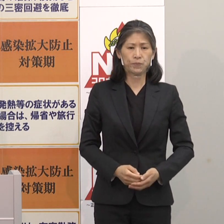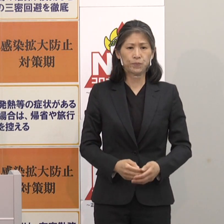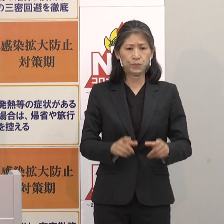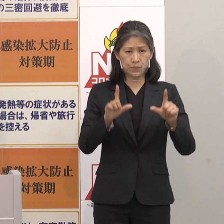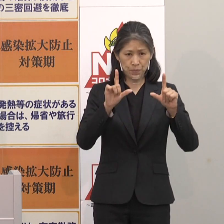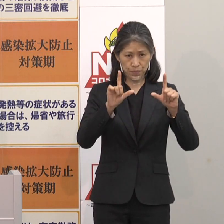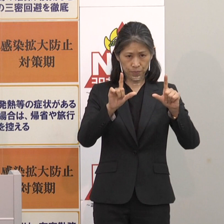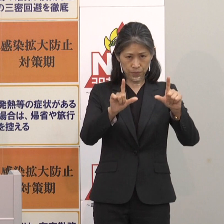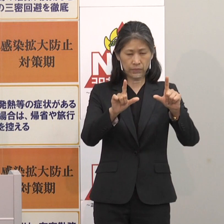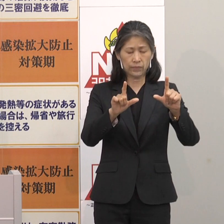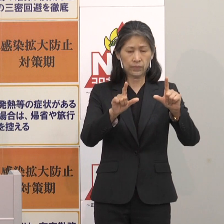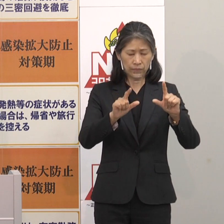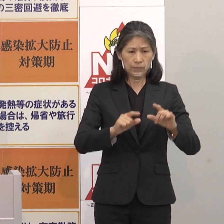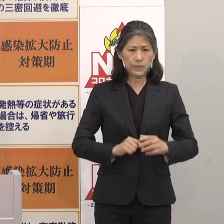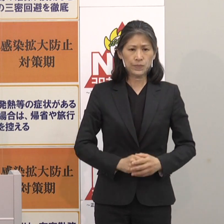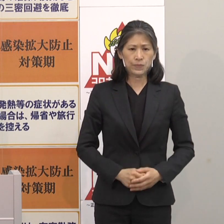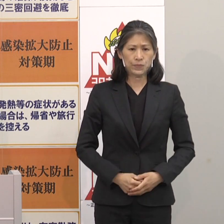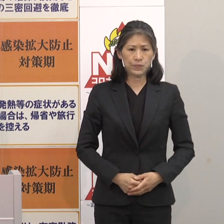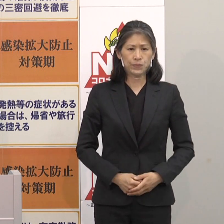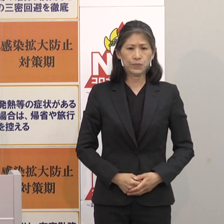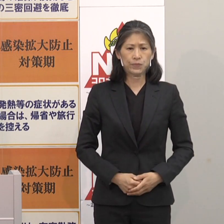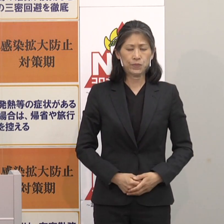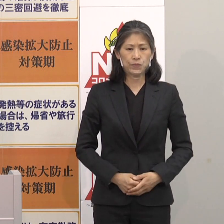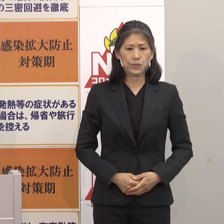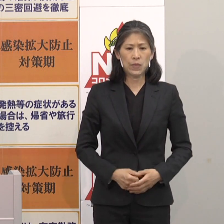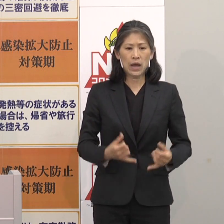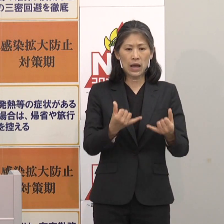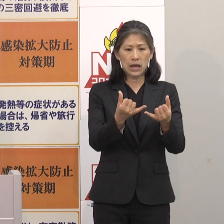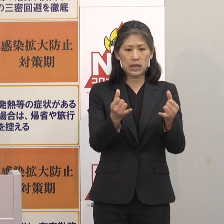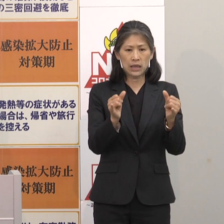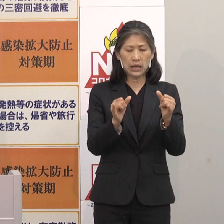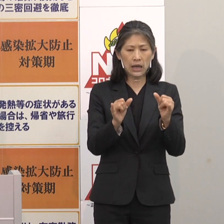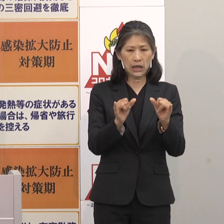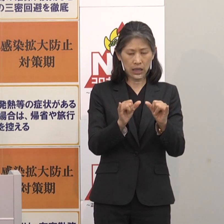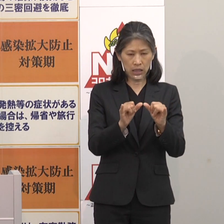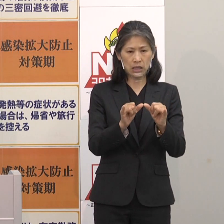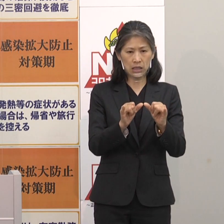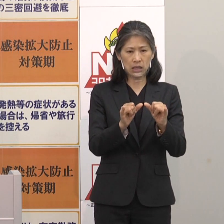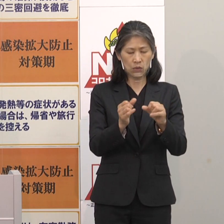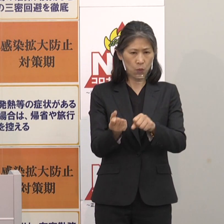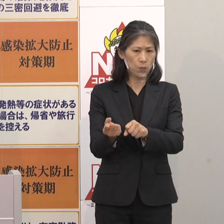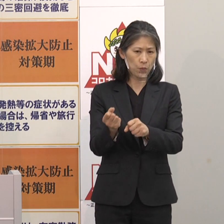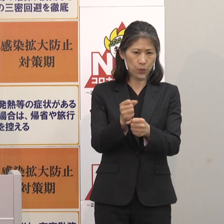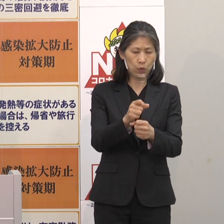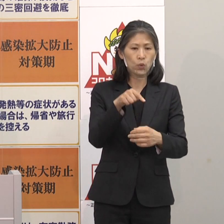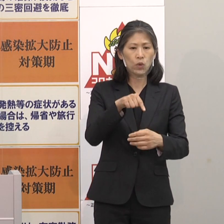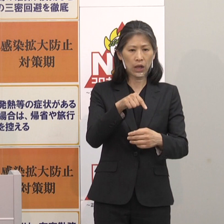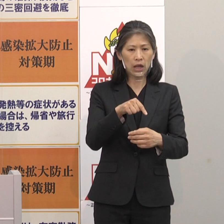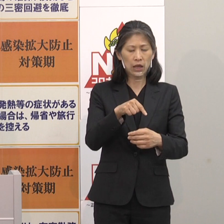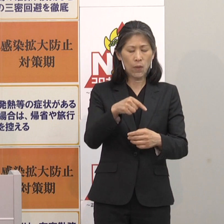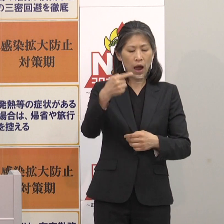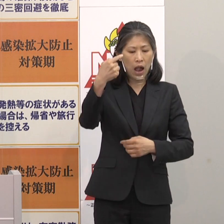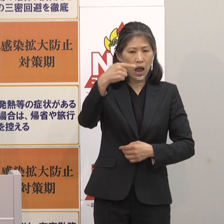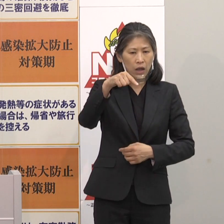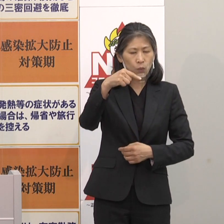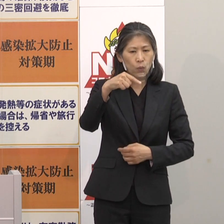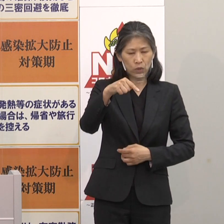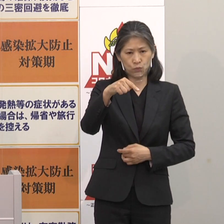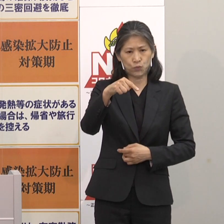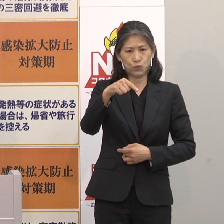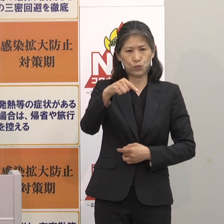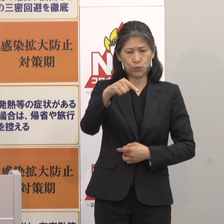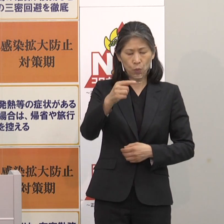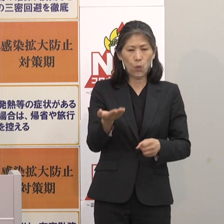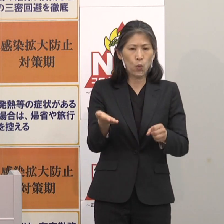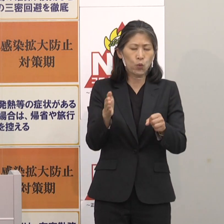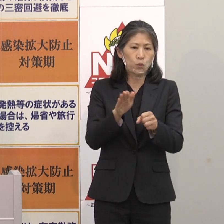その中には教育、スポーツ等も含まれるんだと思いますけれども、エビデンス、証拠のないまま